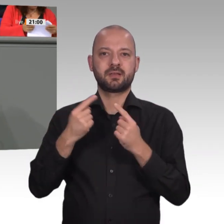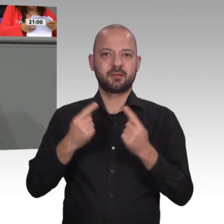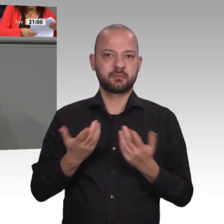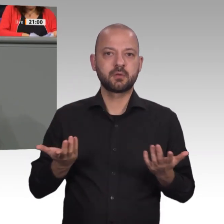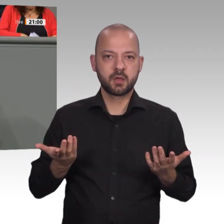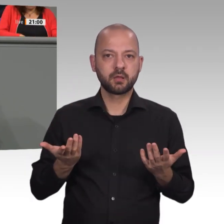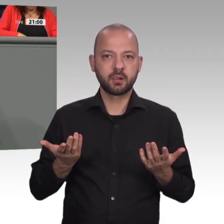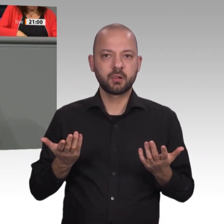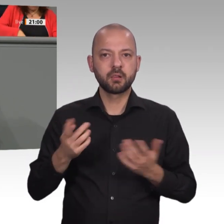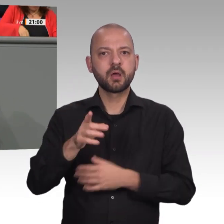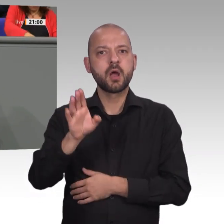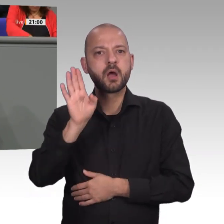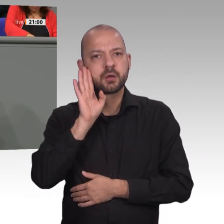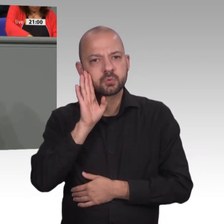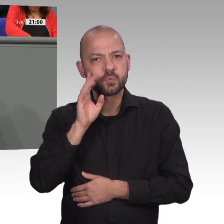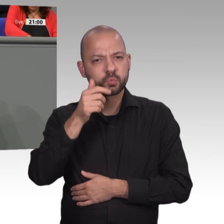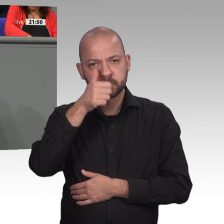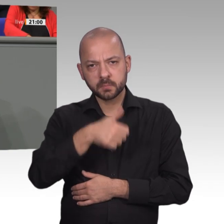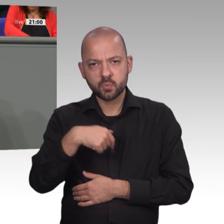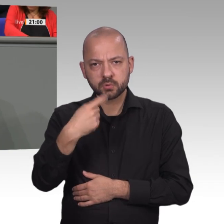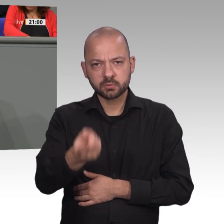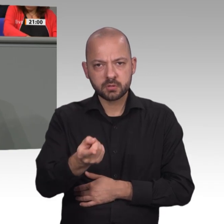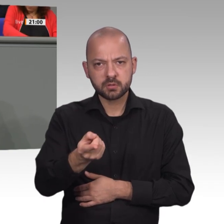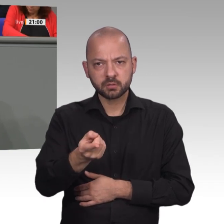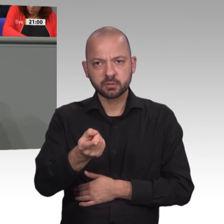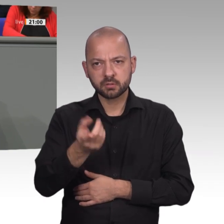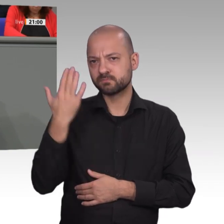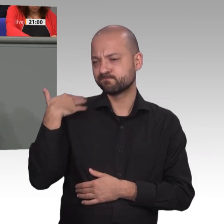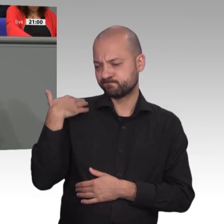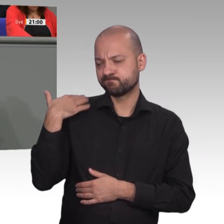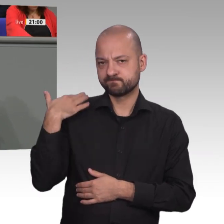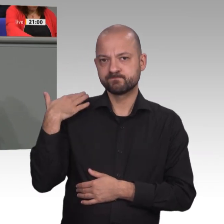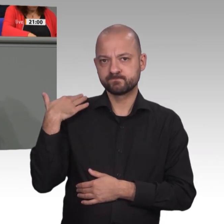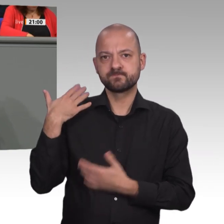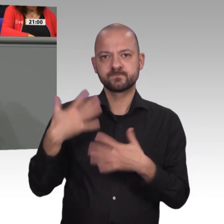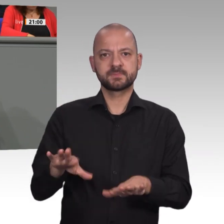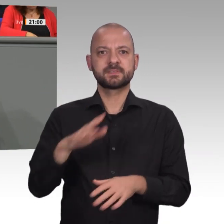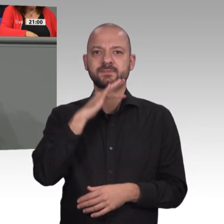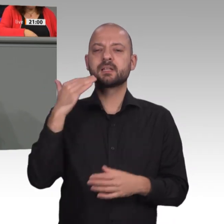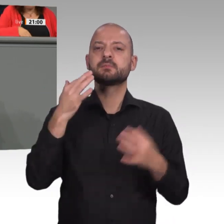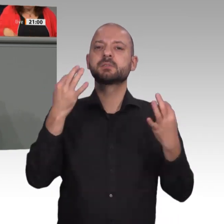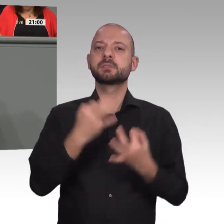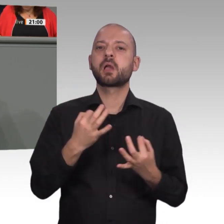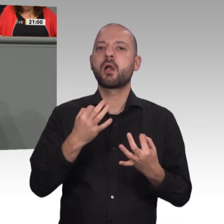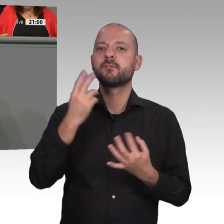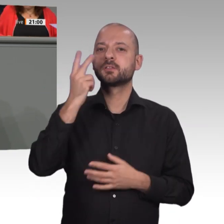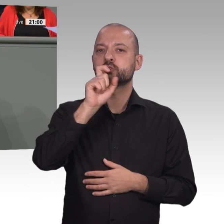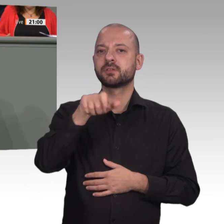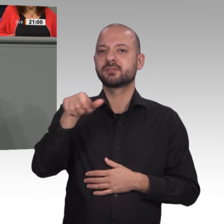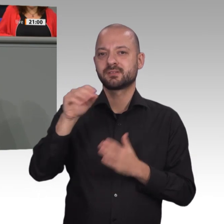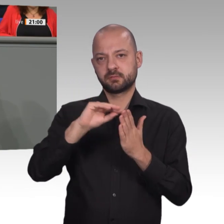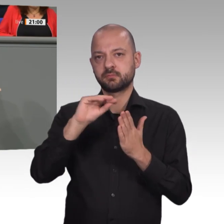sie mit dem Bundesteilhabegesetz ein Bürokratiemonster geschaffen, anstatt Leistungen für Menschen mit Behinderung individuell